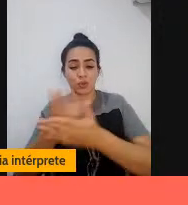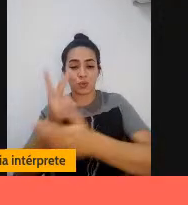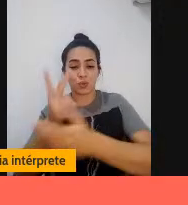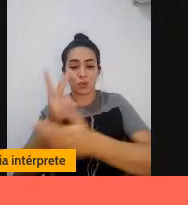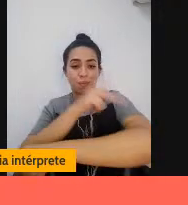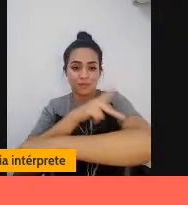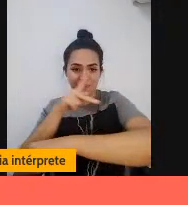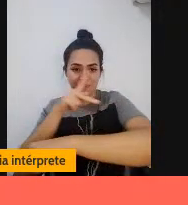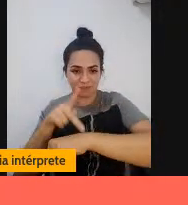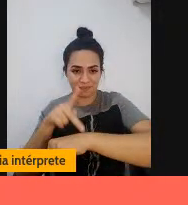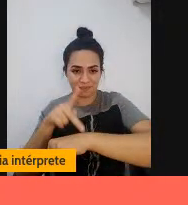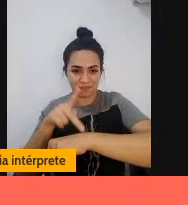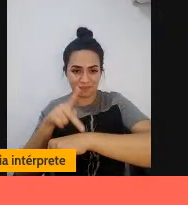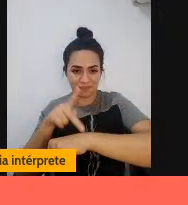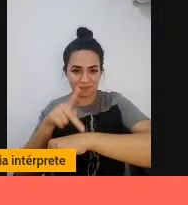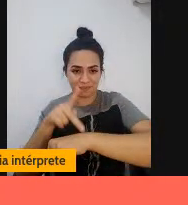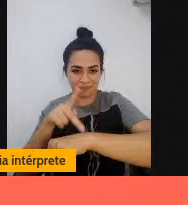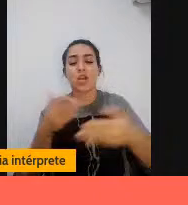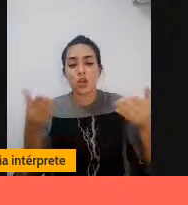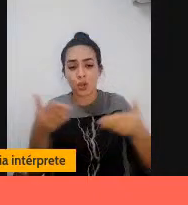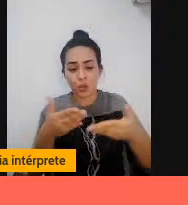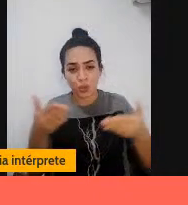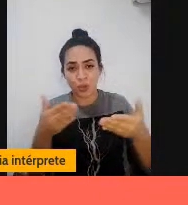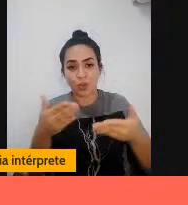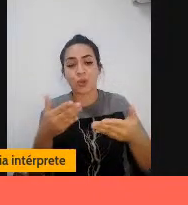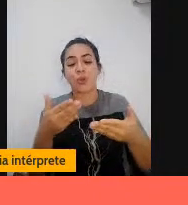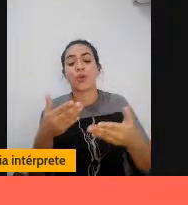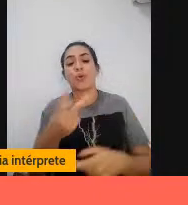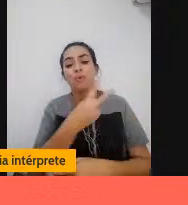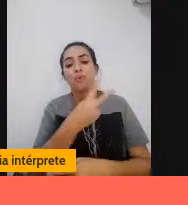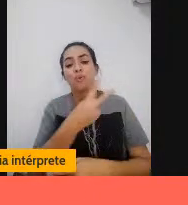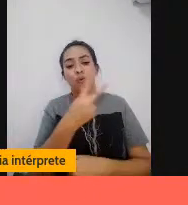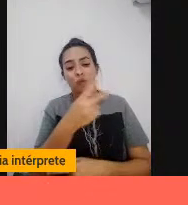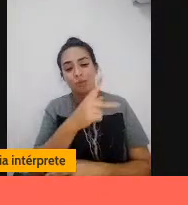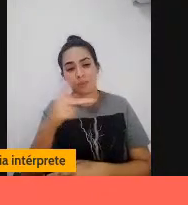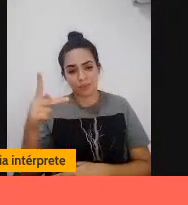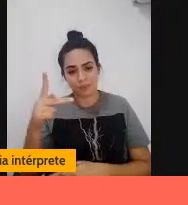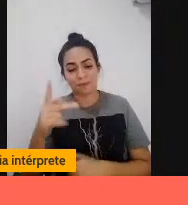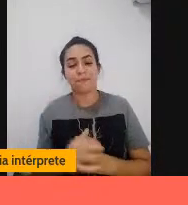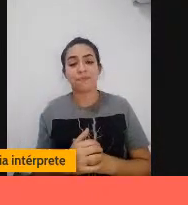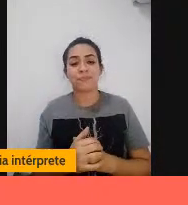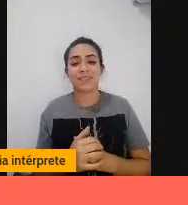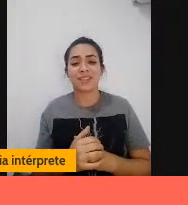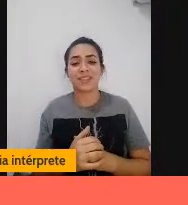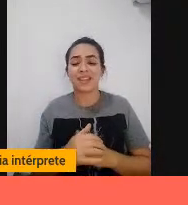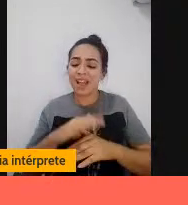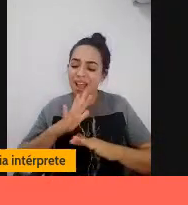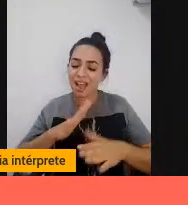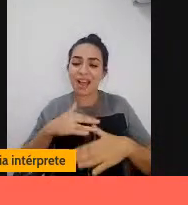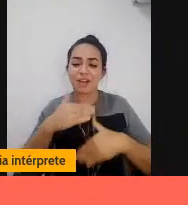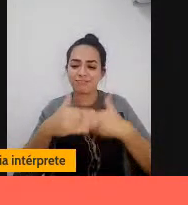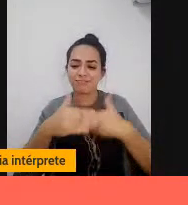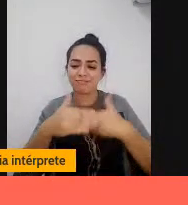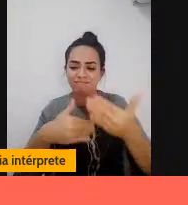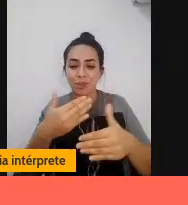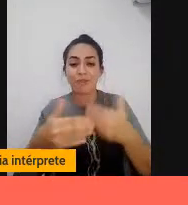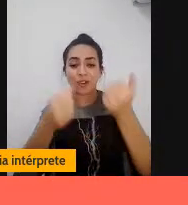e atualmente estou no segundo período. É, aos pouquinhos eu vou explicando isso